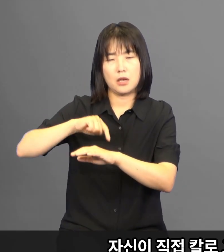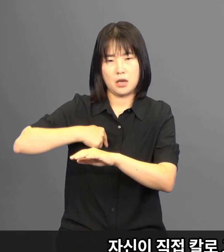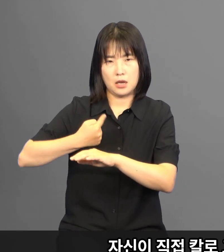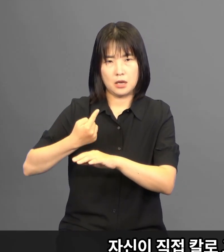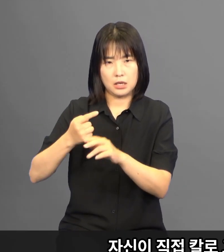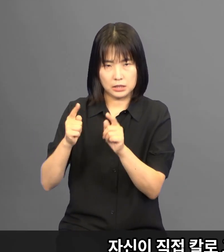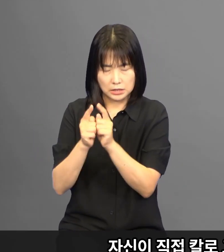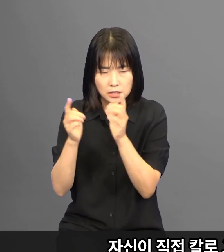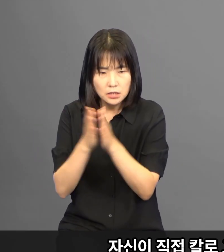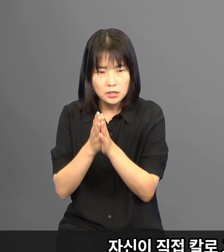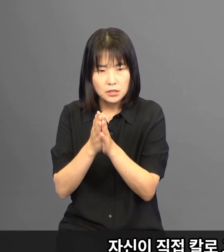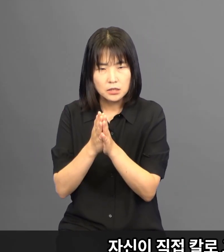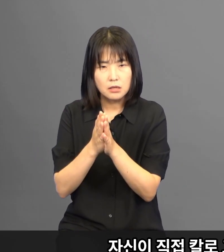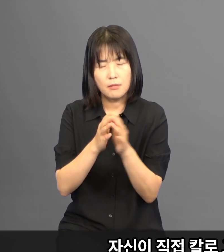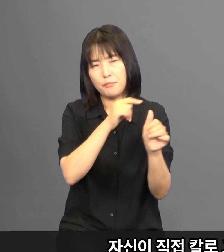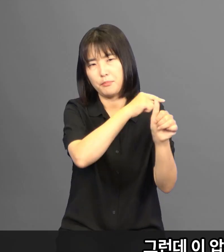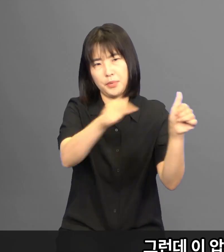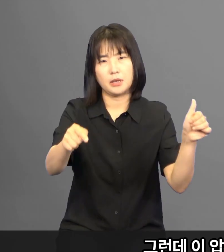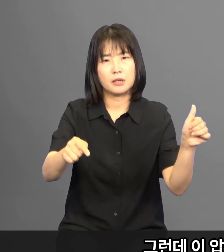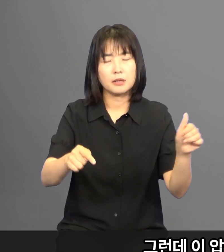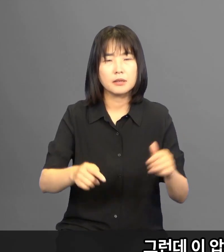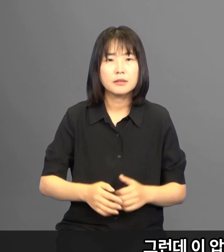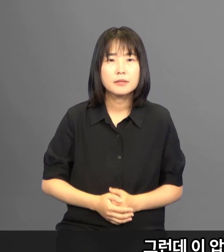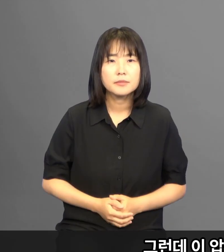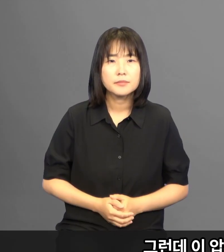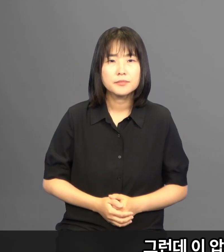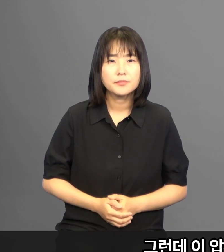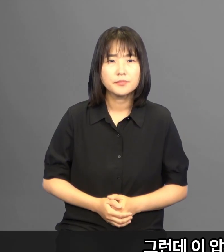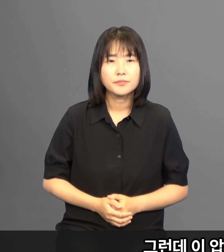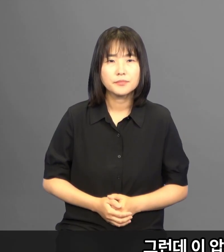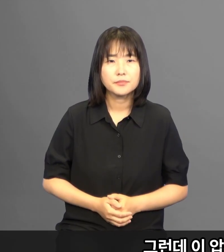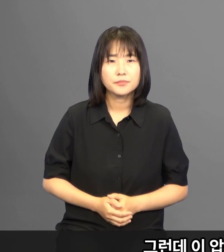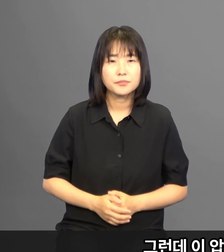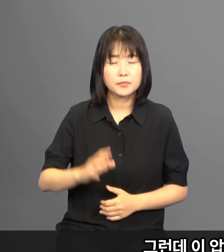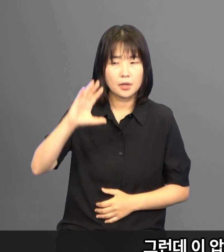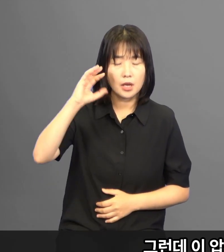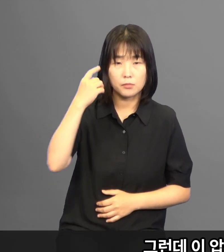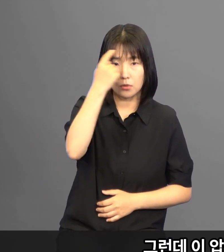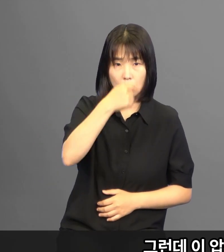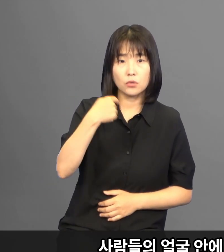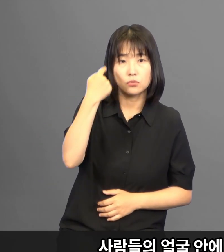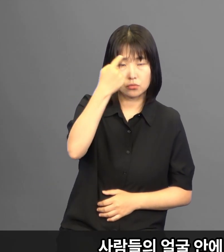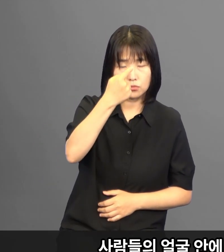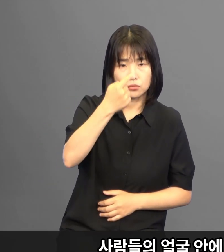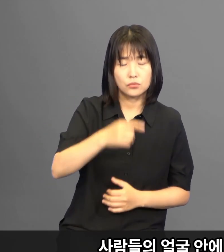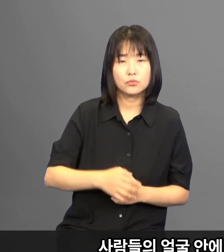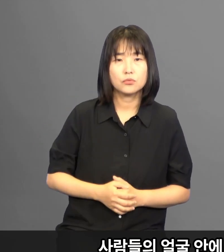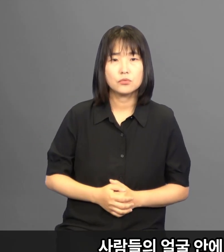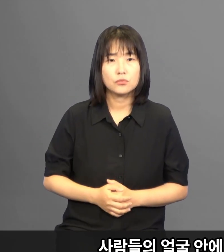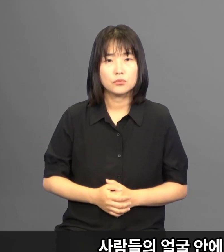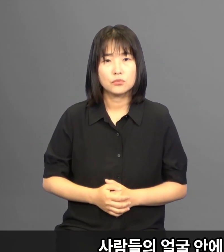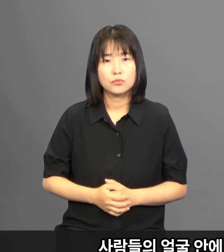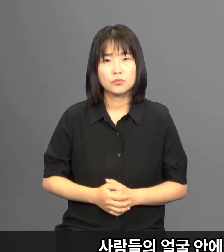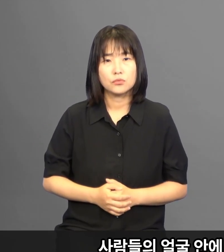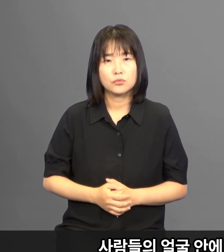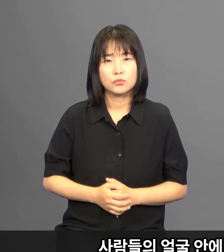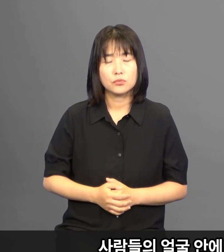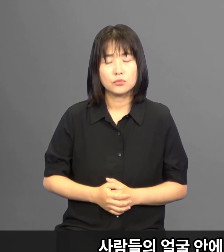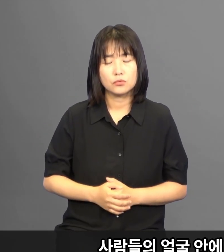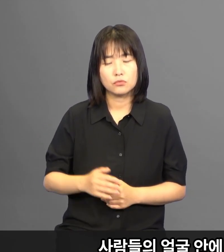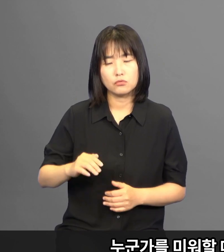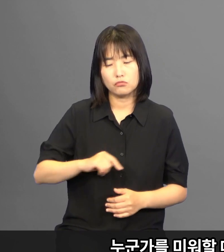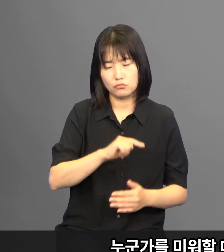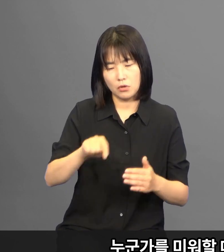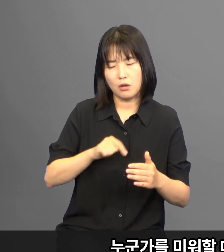형을 죽이게 된 거예요. 자, 그런데 이 압살롬의 얼굴 역시도 사람들의 얼굴 안에 있을 수